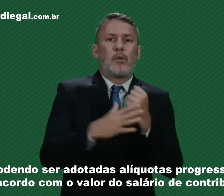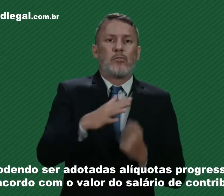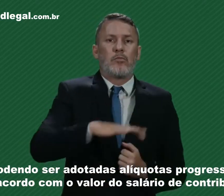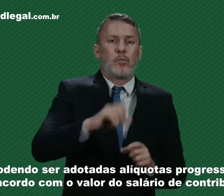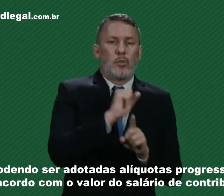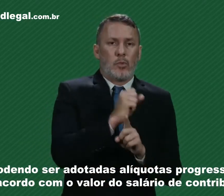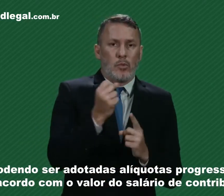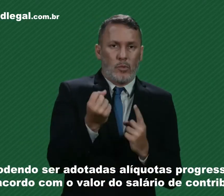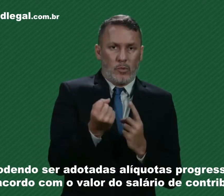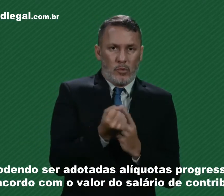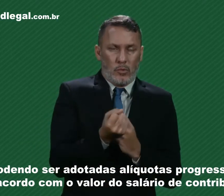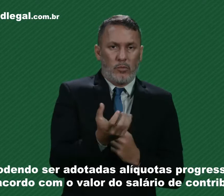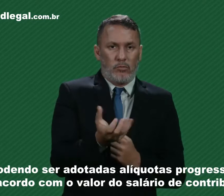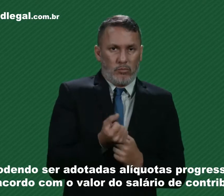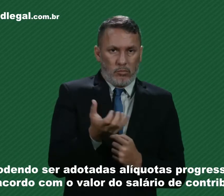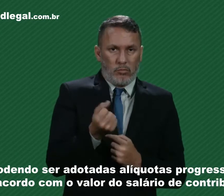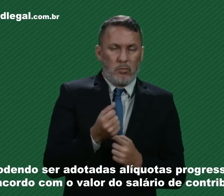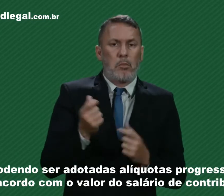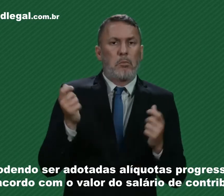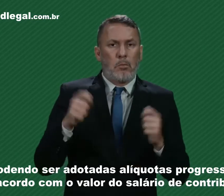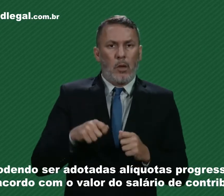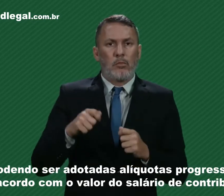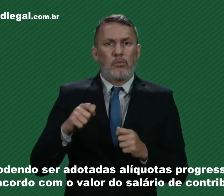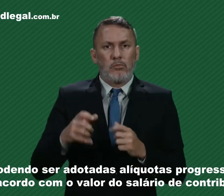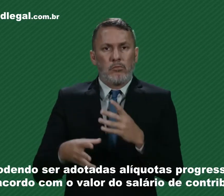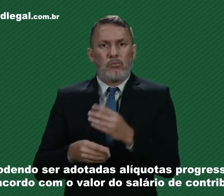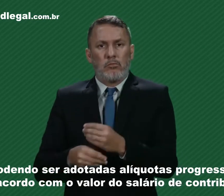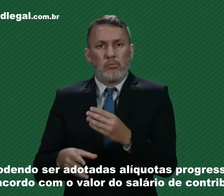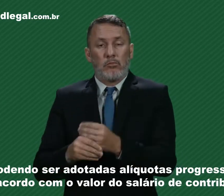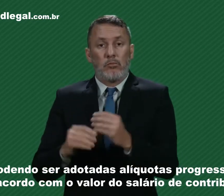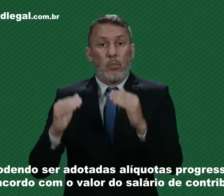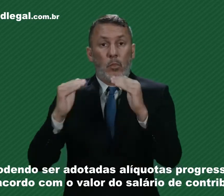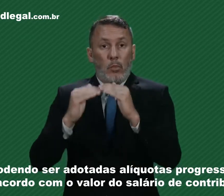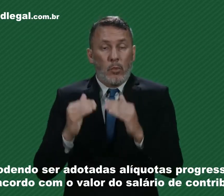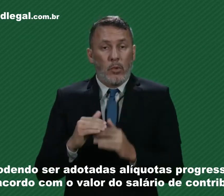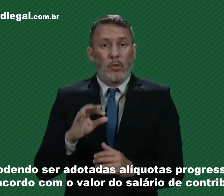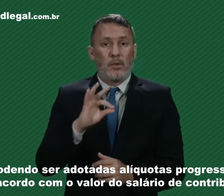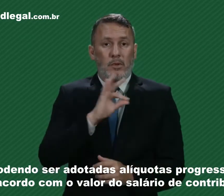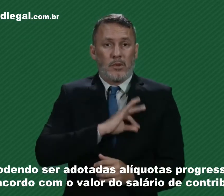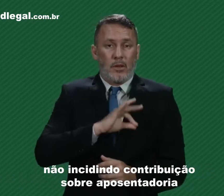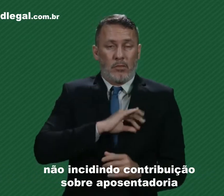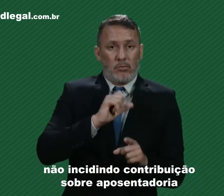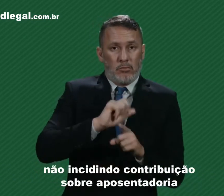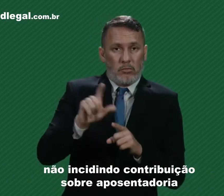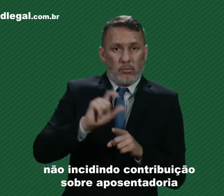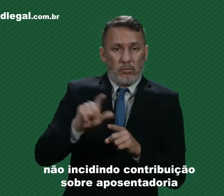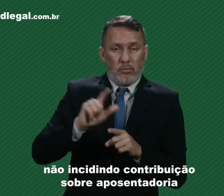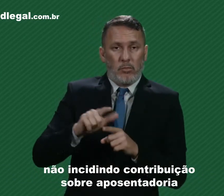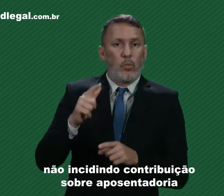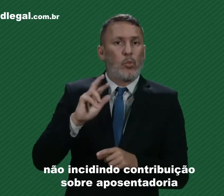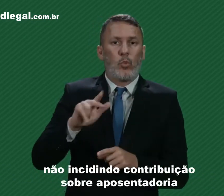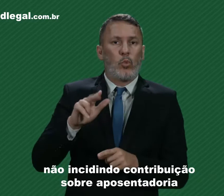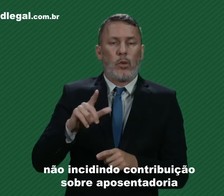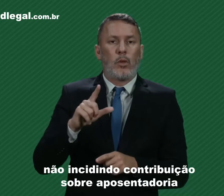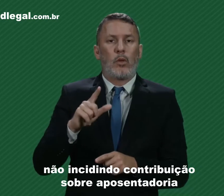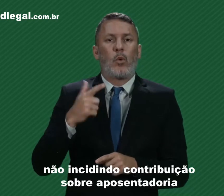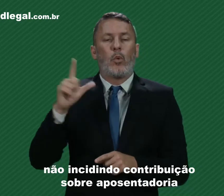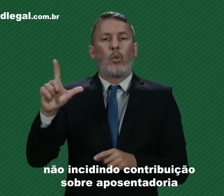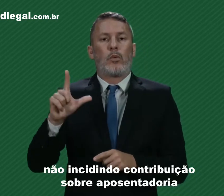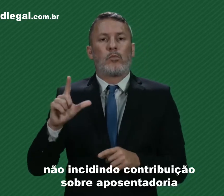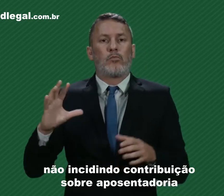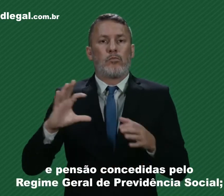ser adotadas alíquotas progressivas de acordo com o valor do salário de contribuição, não incidindo contribuição